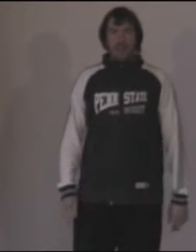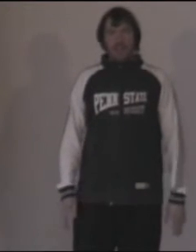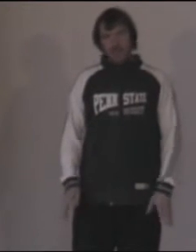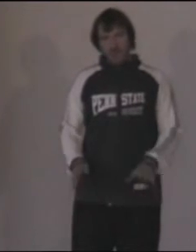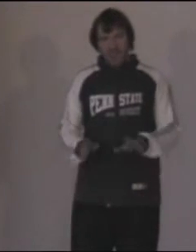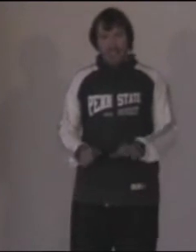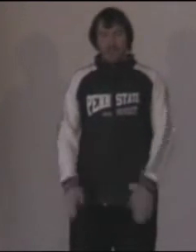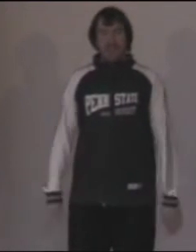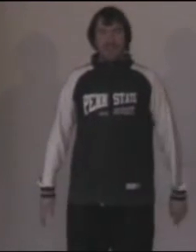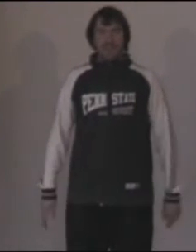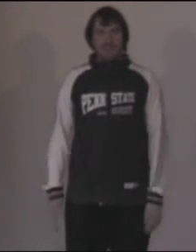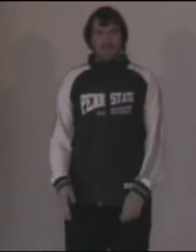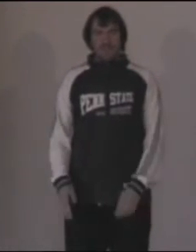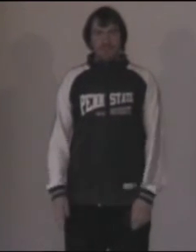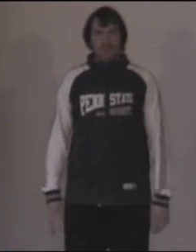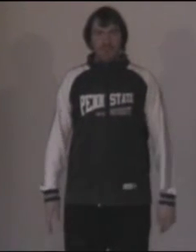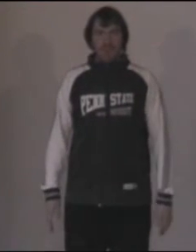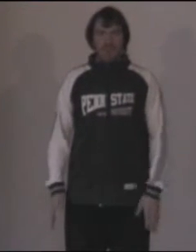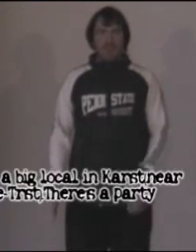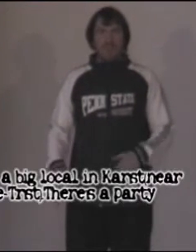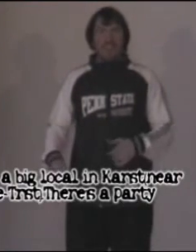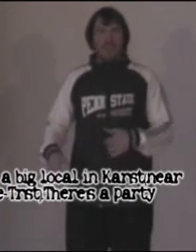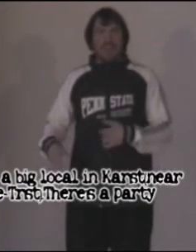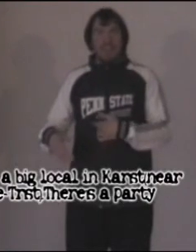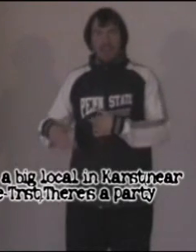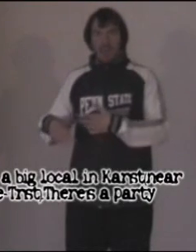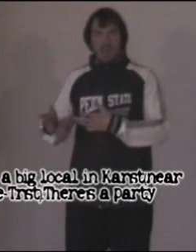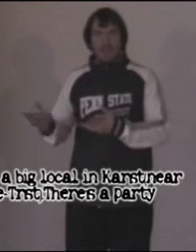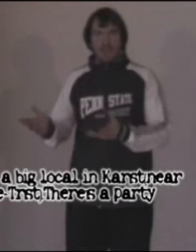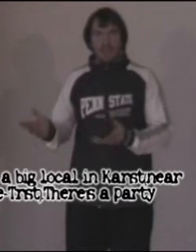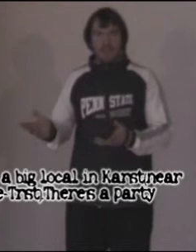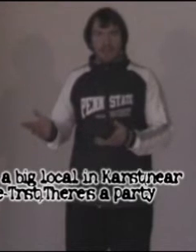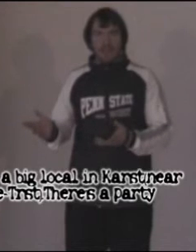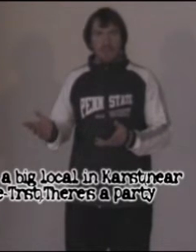Vado in un locale sul Carso, dove c'è una festa in una sala molto grande.